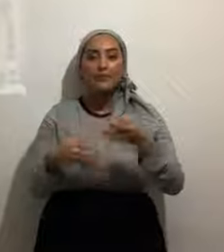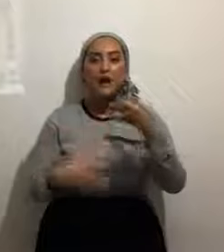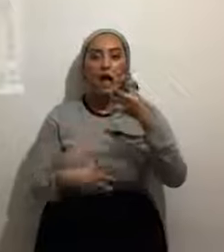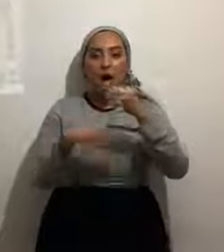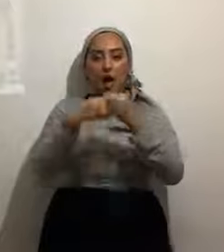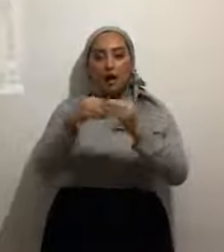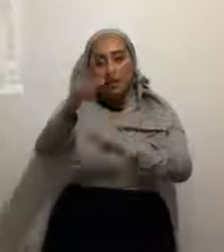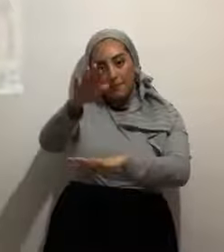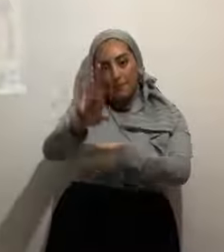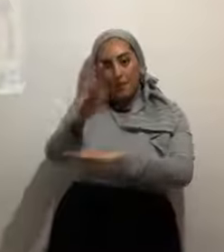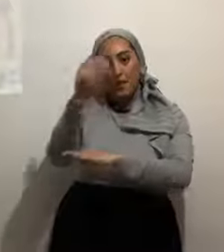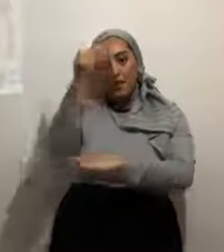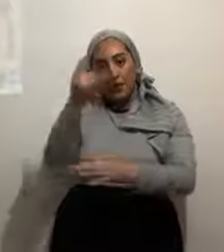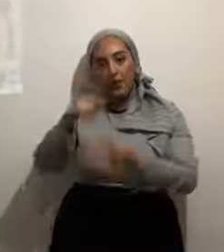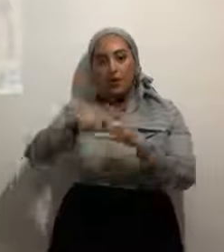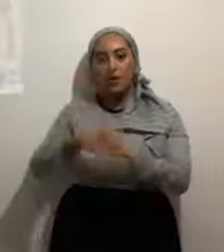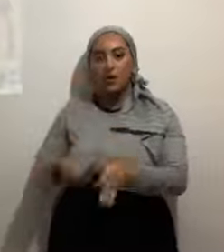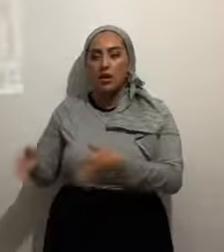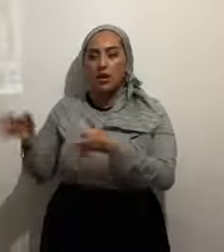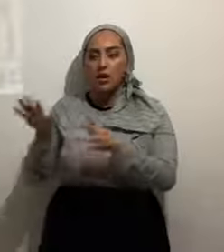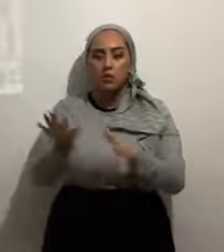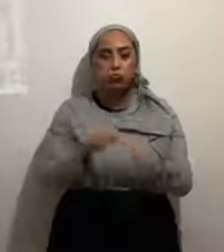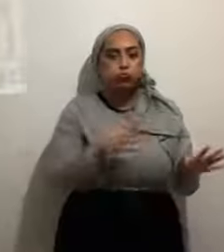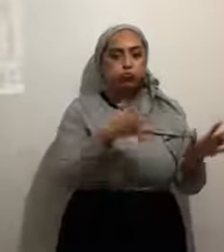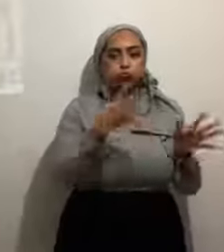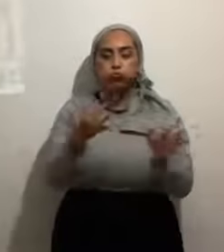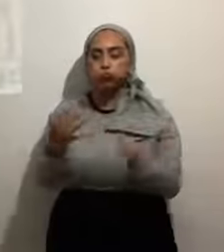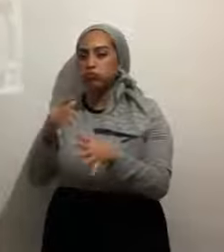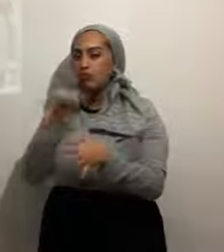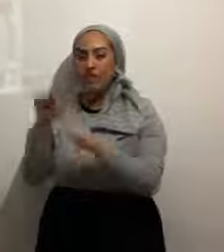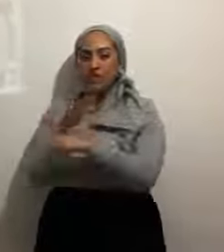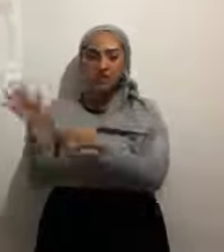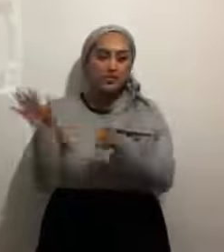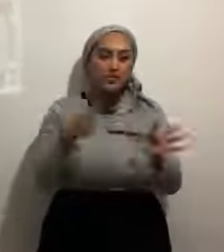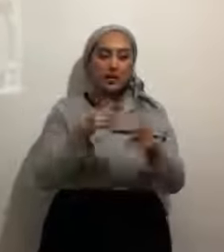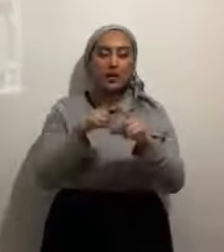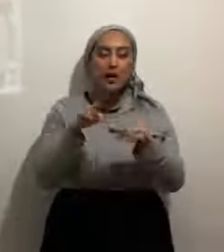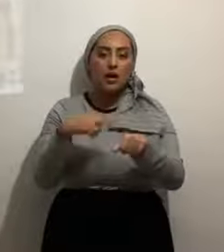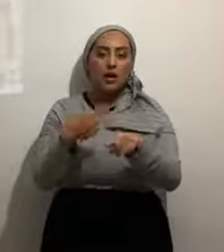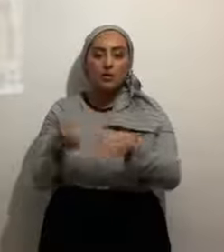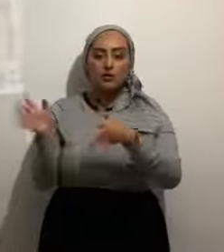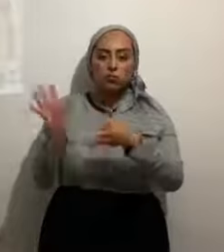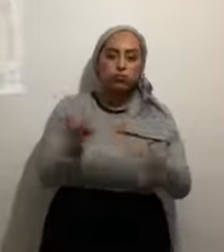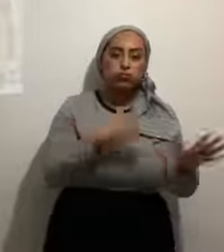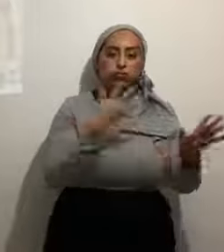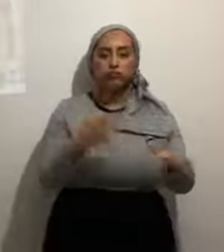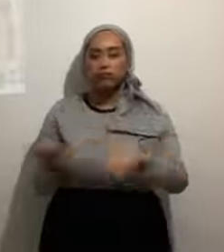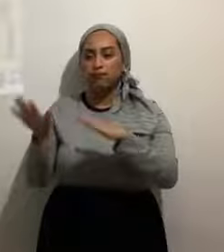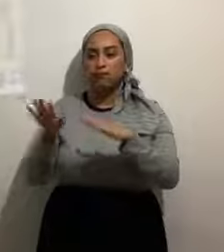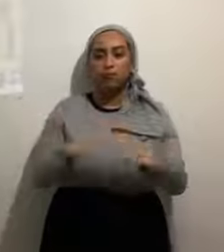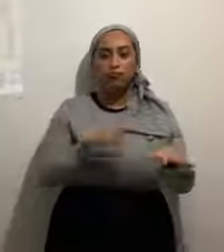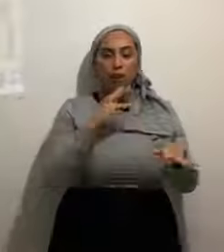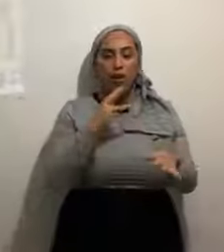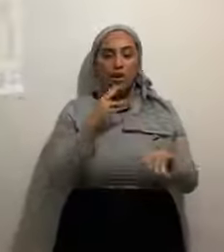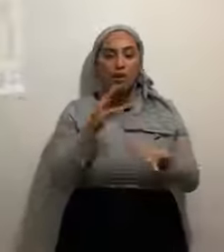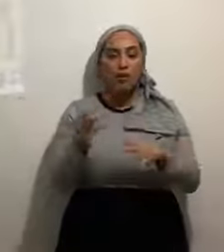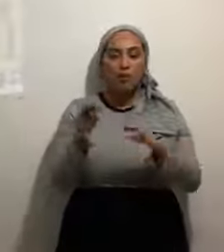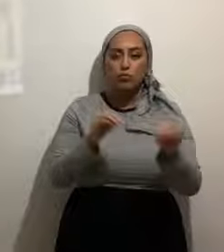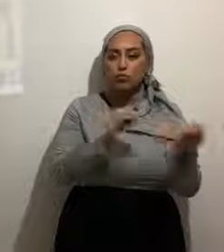especie de no tempestad total, pero sí una tempestad pequeña. Ahora, cuando dice